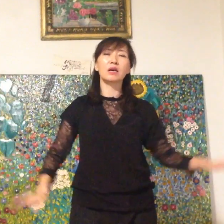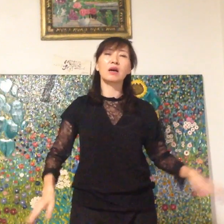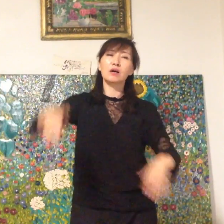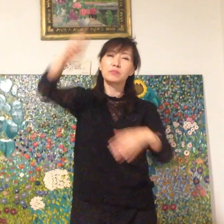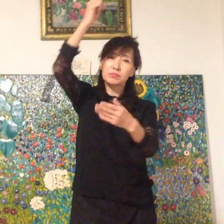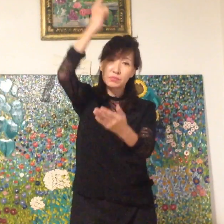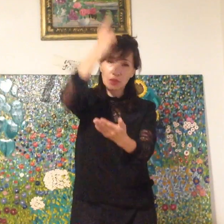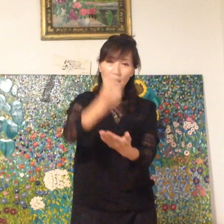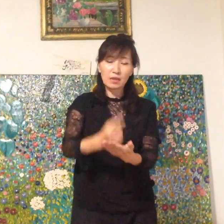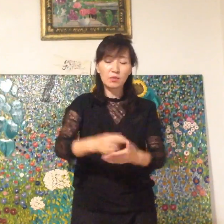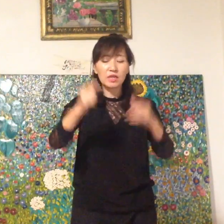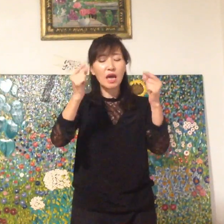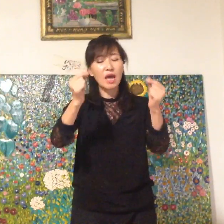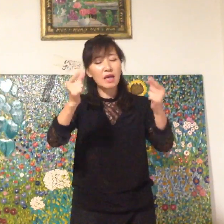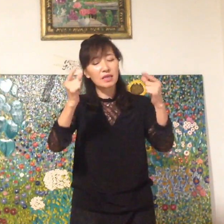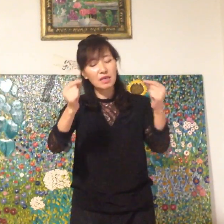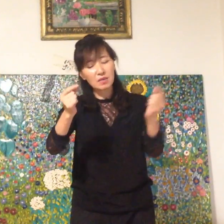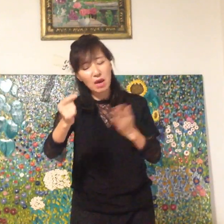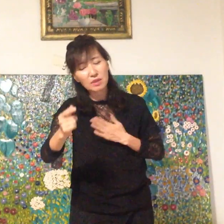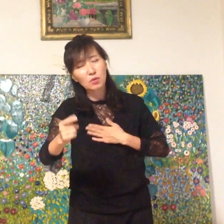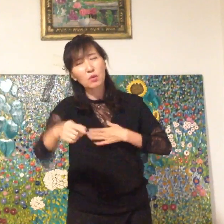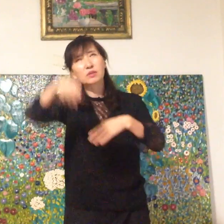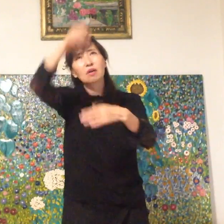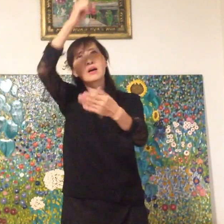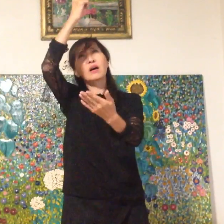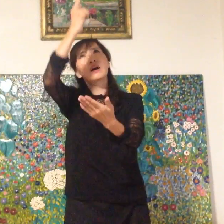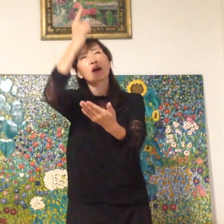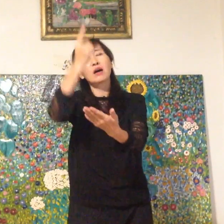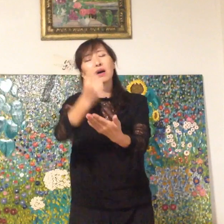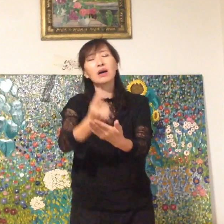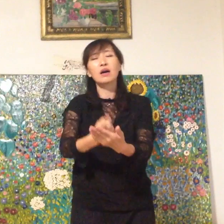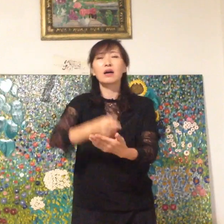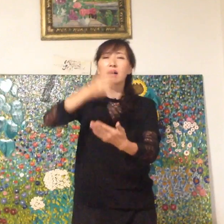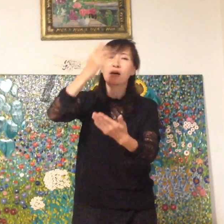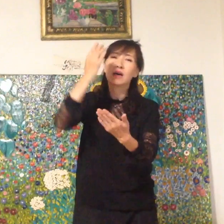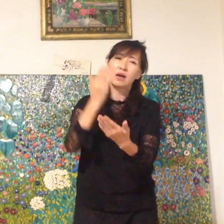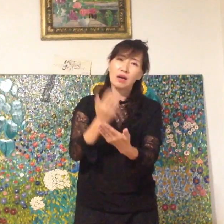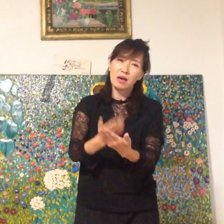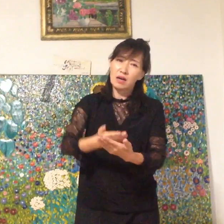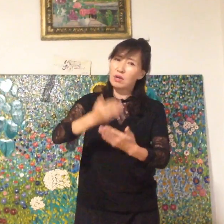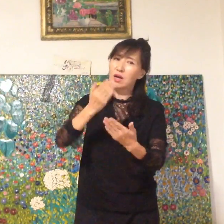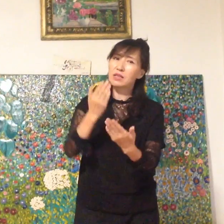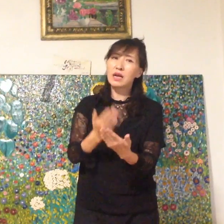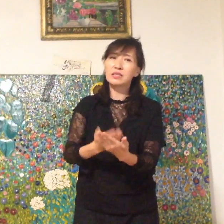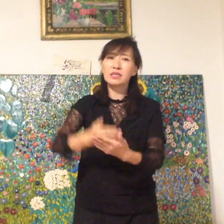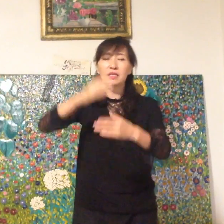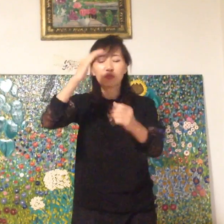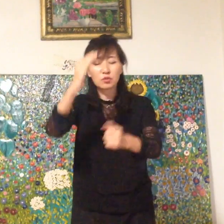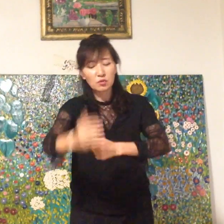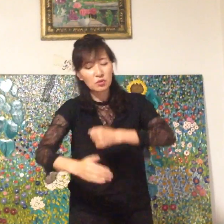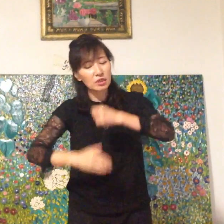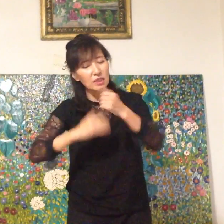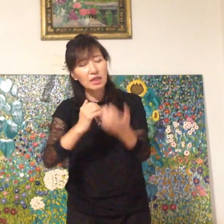내 위에 비 마소서 하나님 우리가